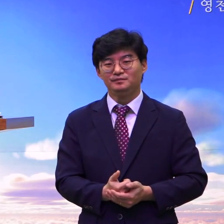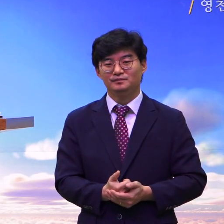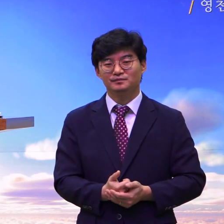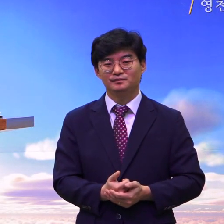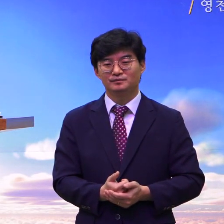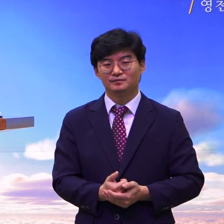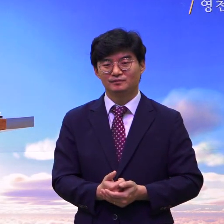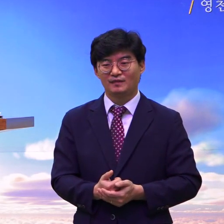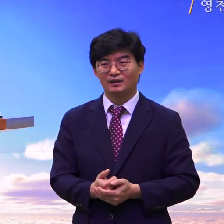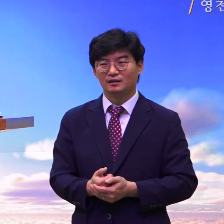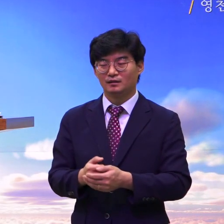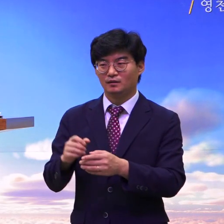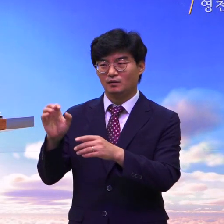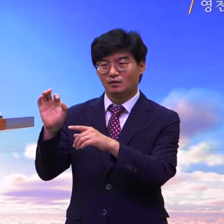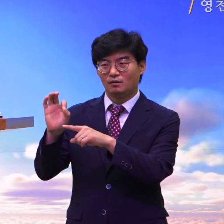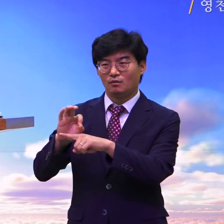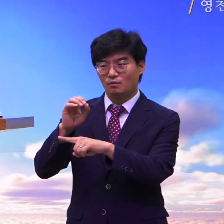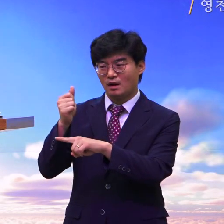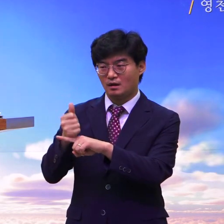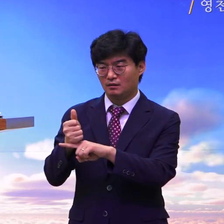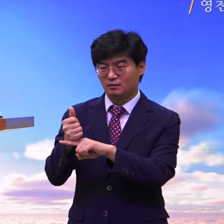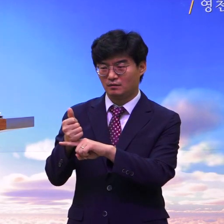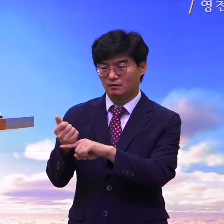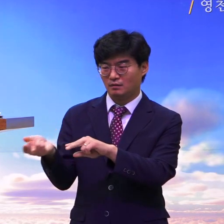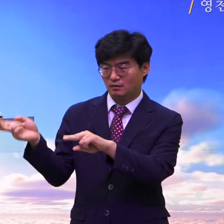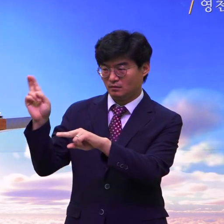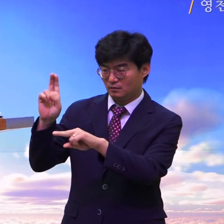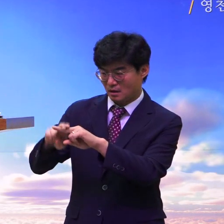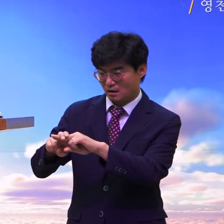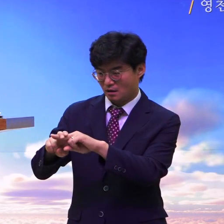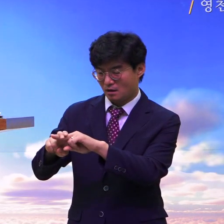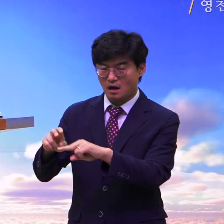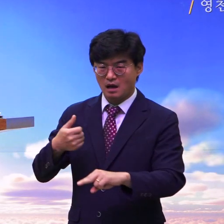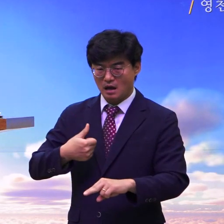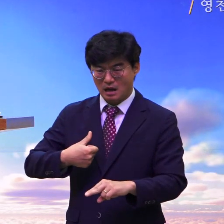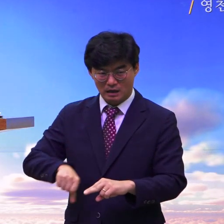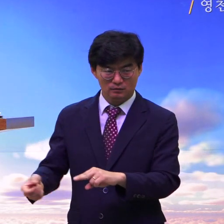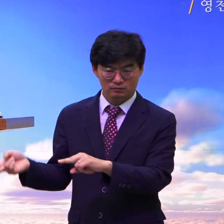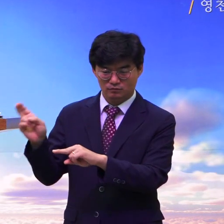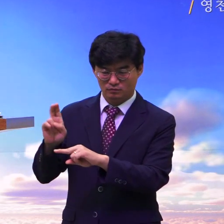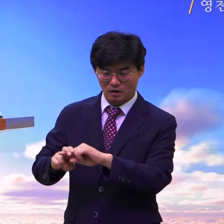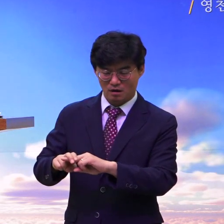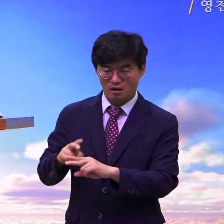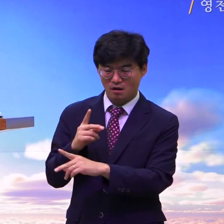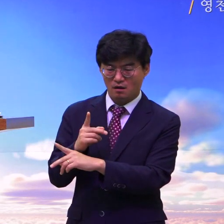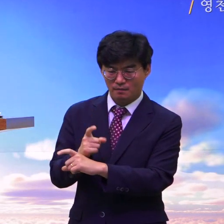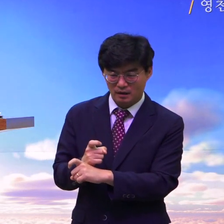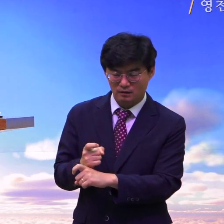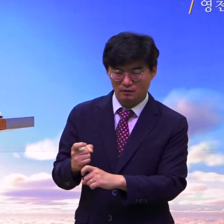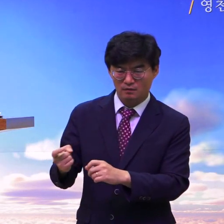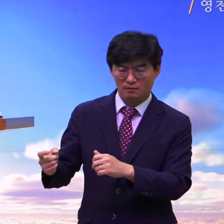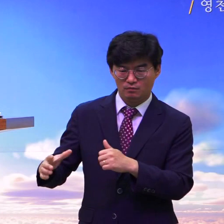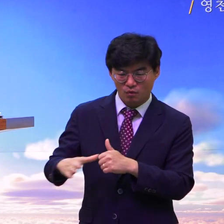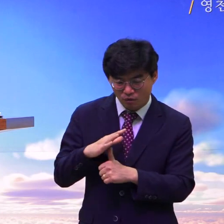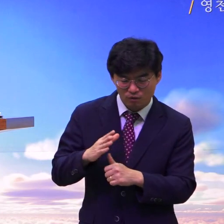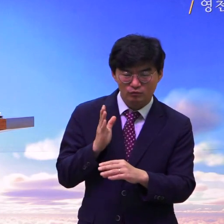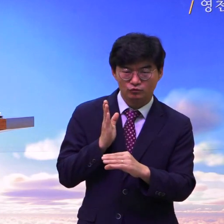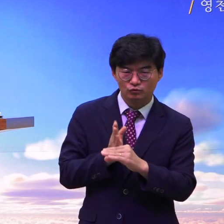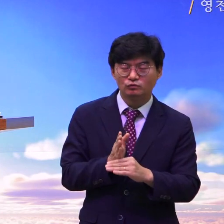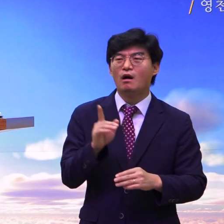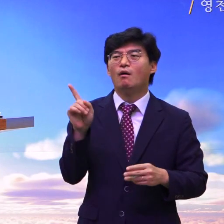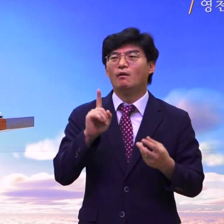왕궁을 또 왕좌를 회복하기 위해서 뭔가를 해야 할 텐데 그 자리에서 그저 하나님만 바라보고 눈을 감고 하나님 앞에 간절히 소리